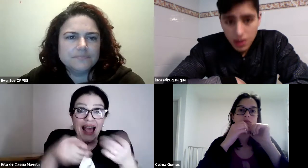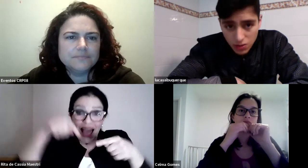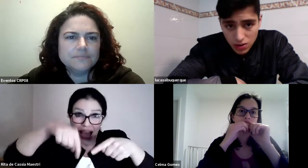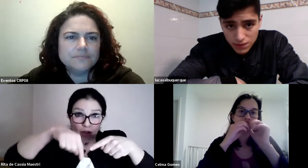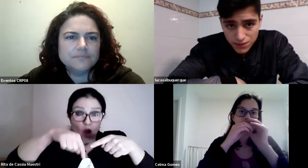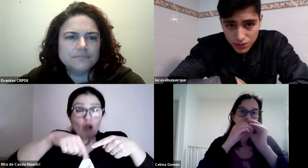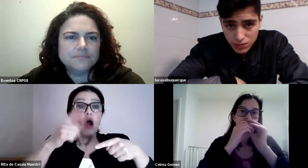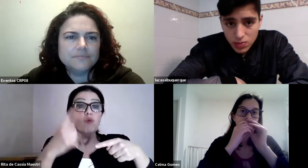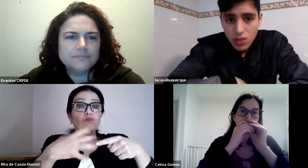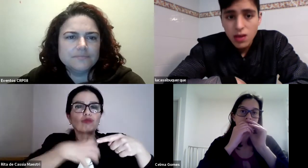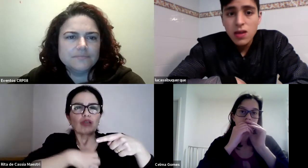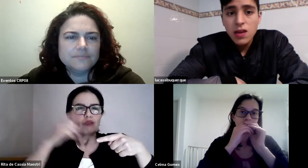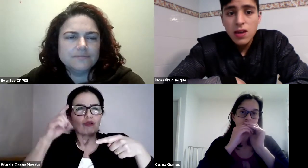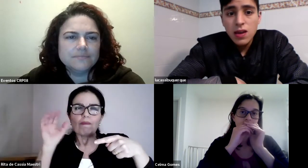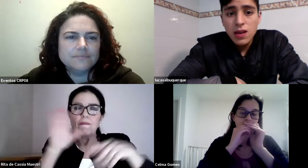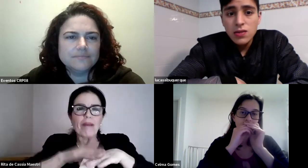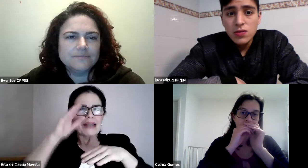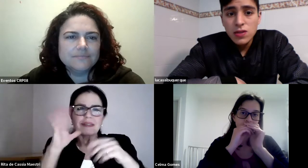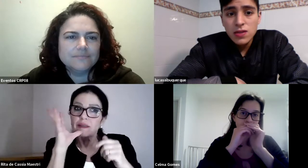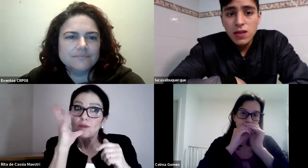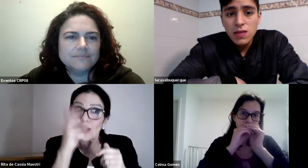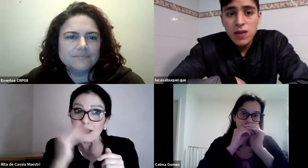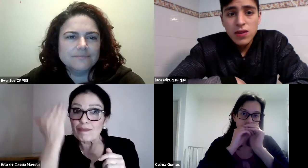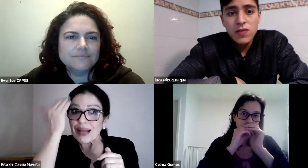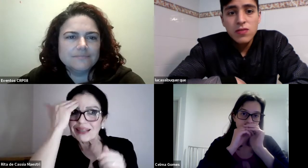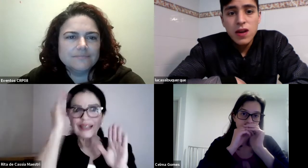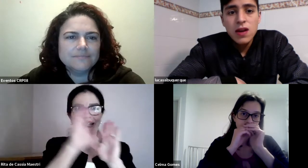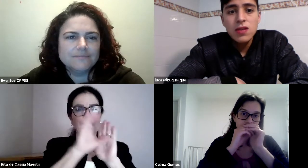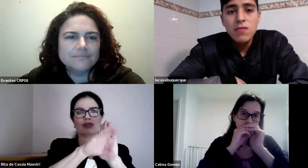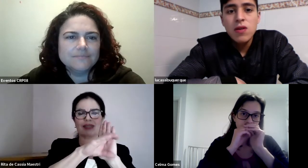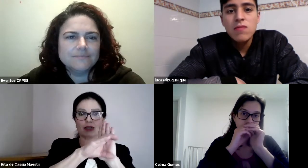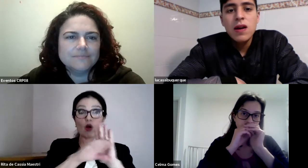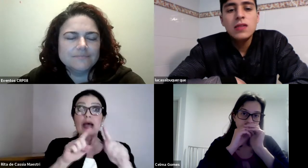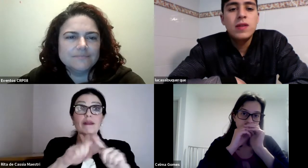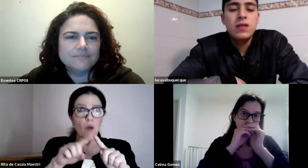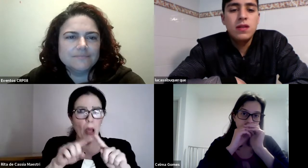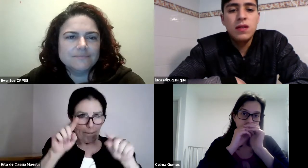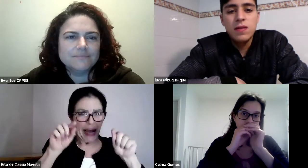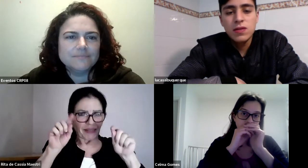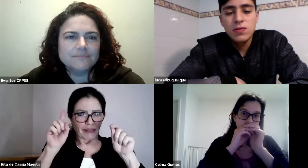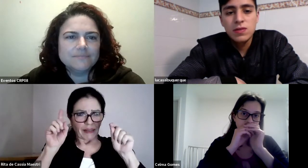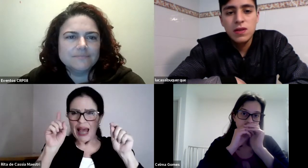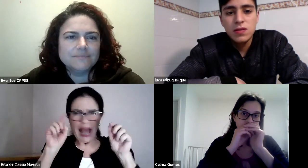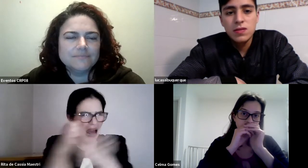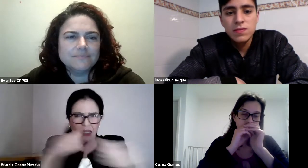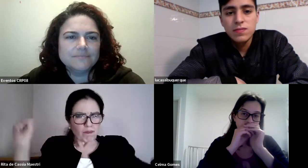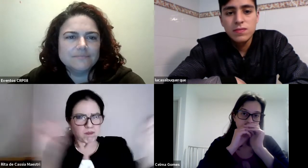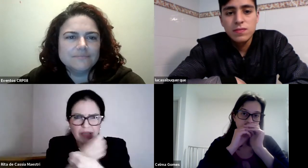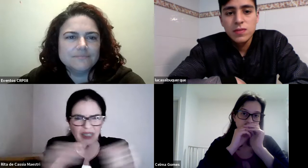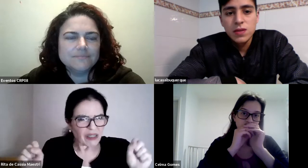da língua, eles hoje sentem mais dificuldade, demoram mais para entender determinados